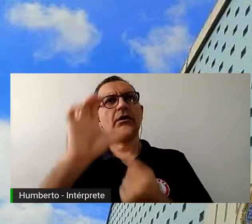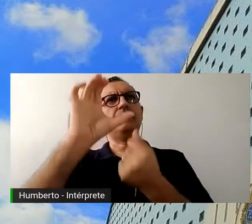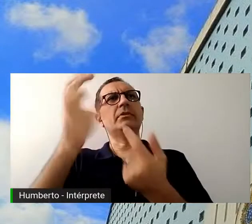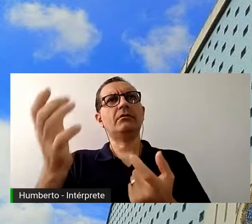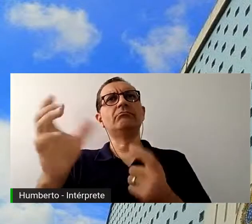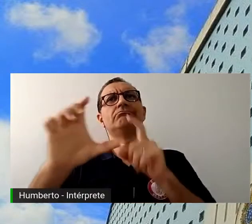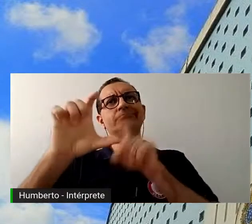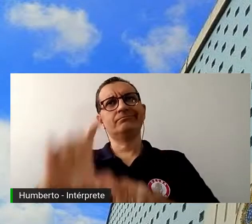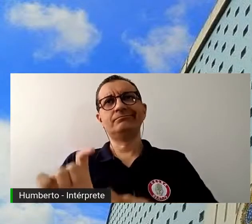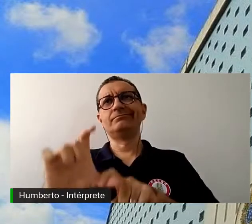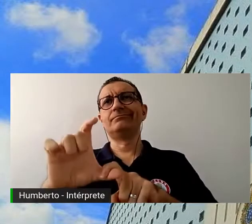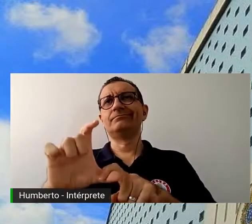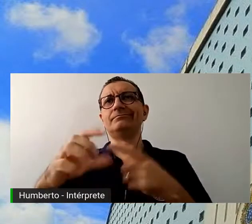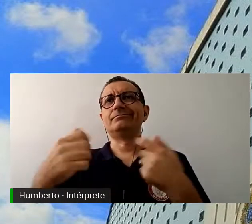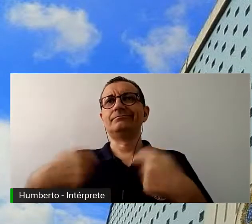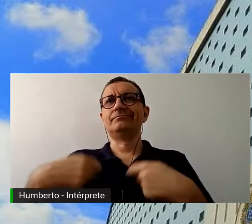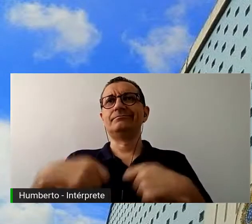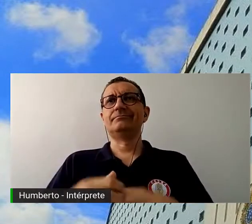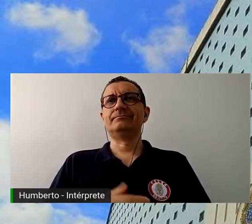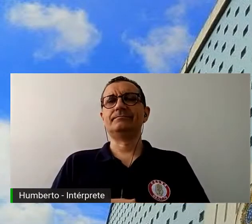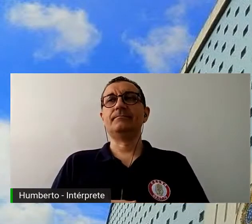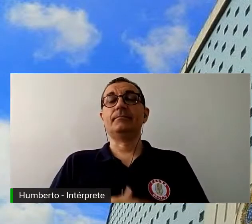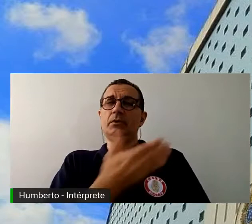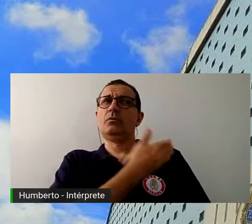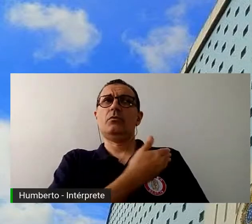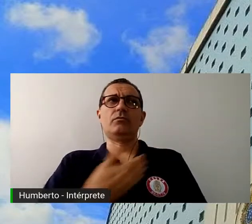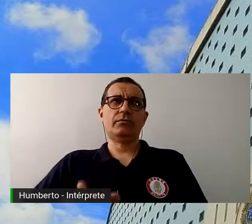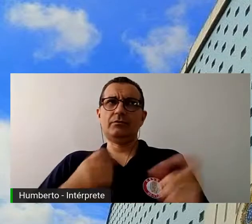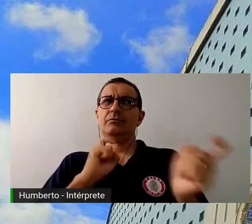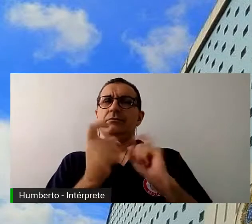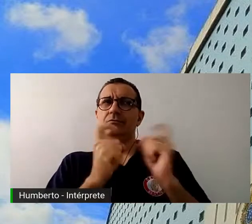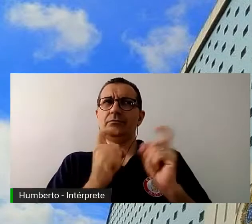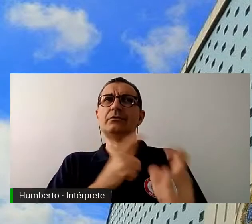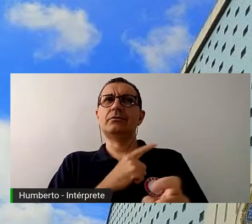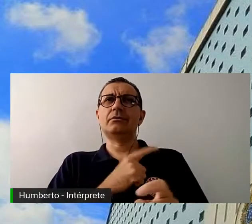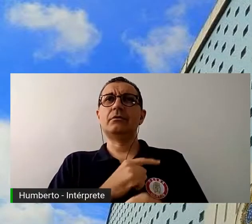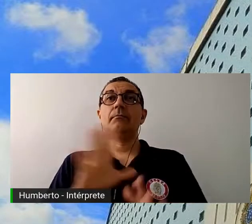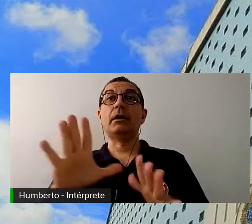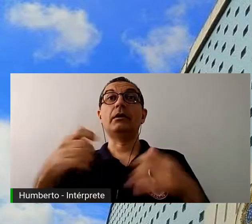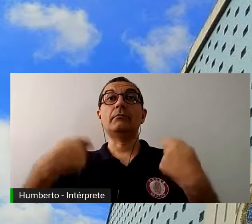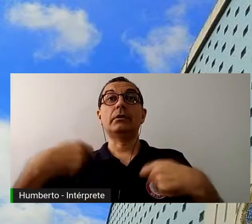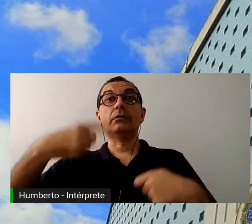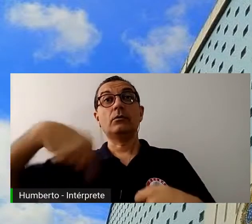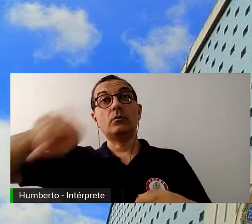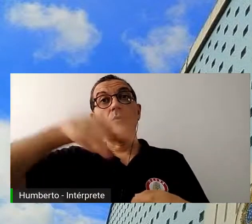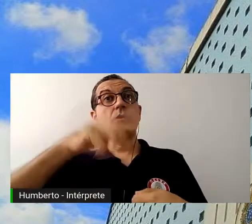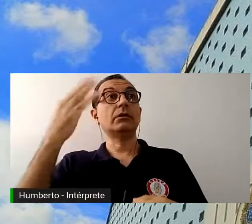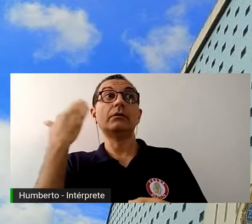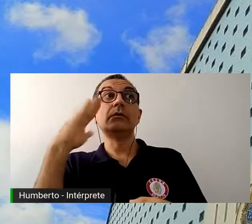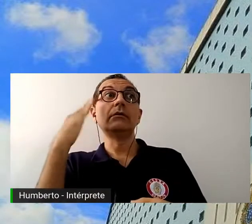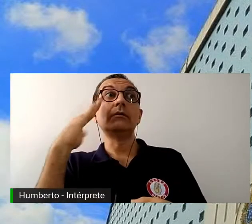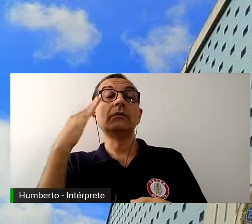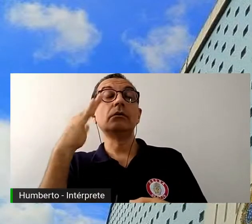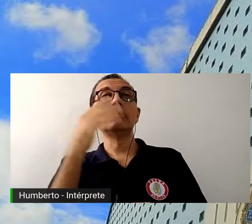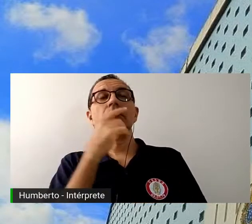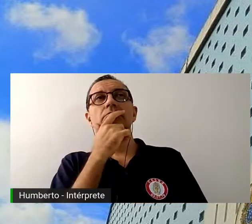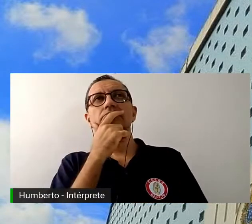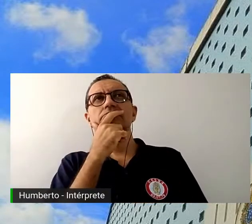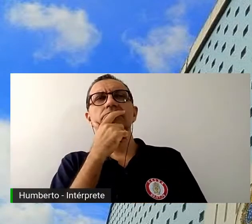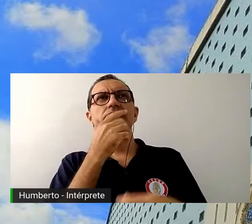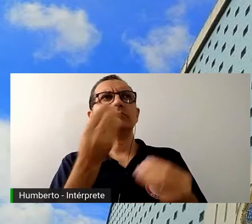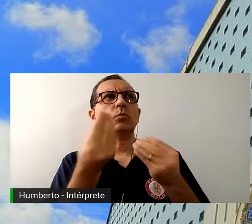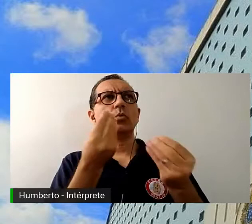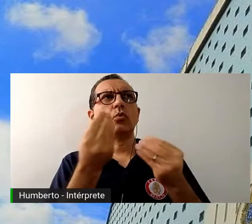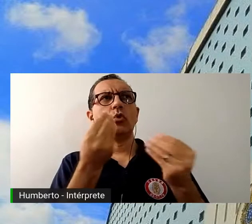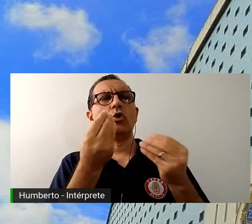que os nossos governantes têm, mas é preciso entender isso e ver o ponto de vista das elites nacionais que são